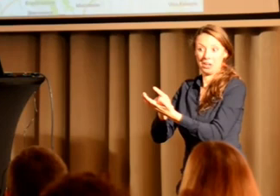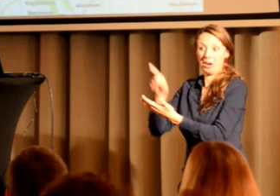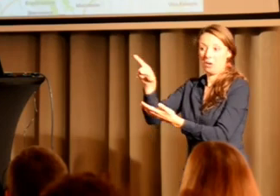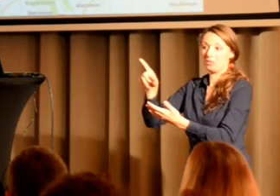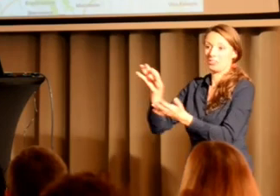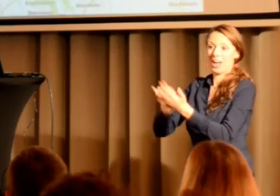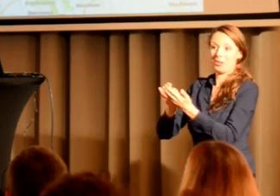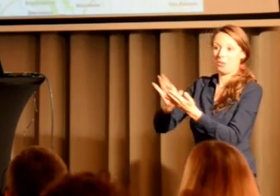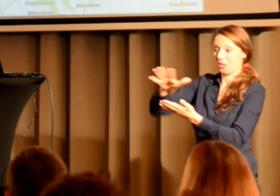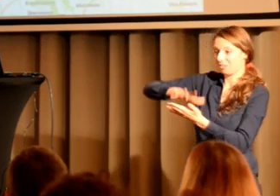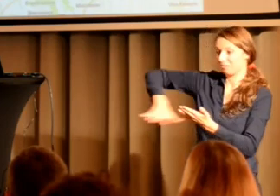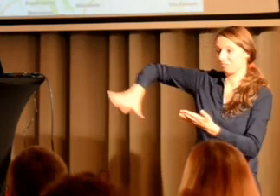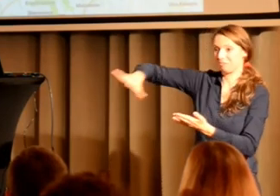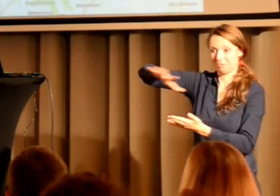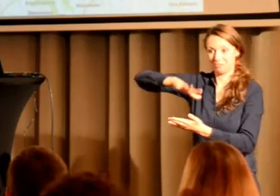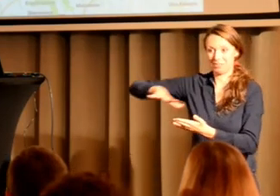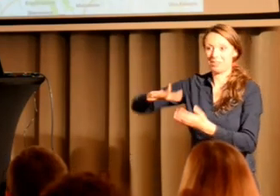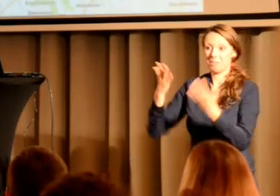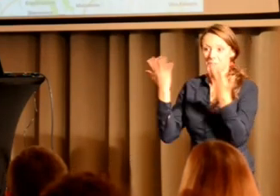Campinos jest,